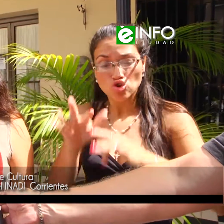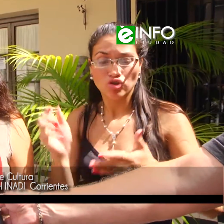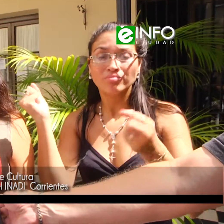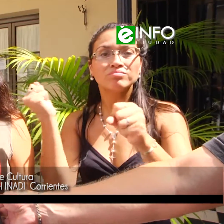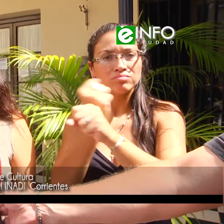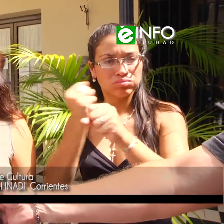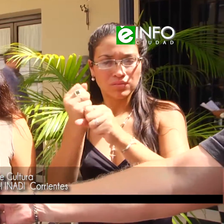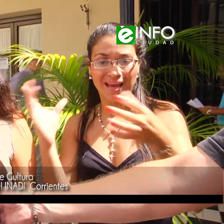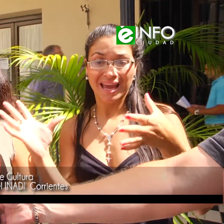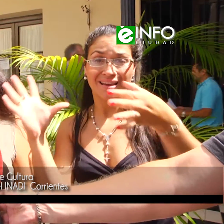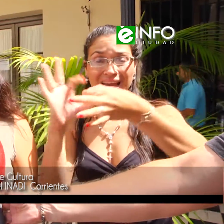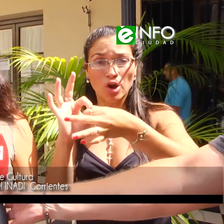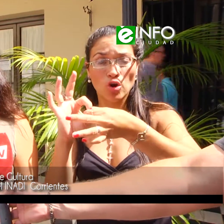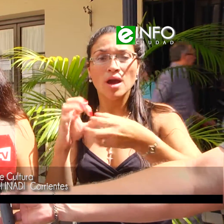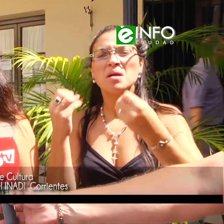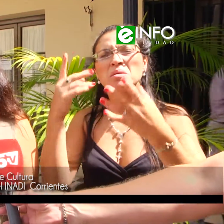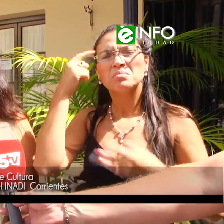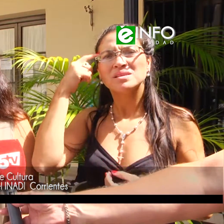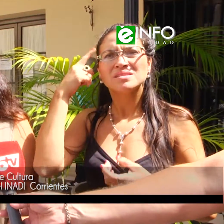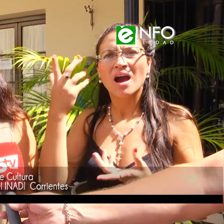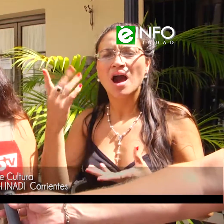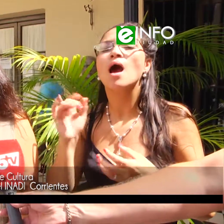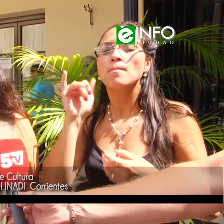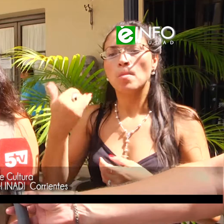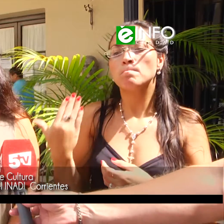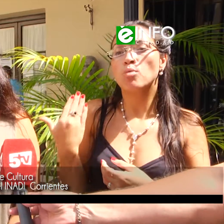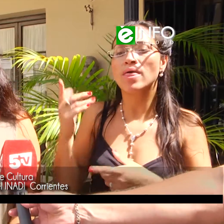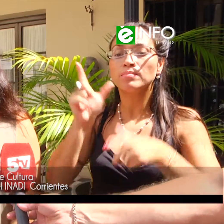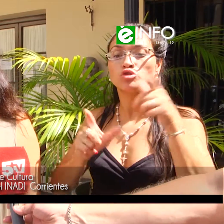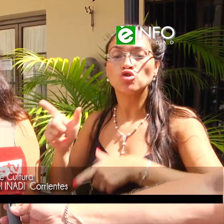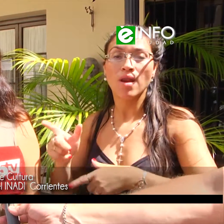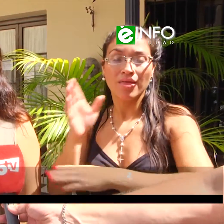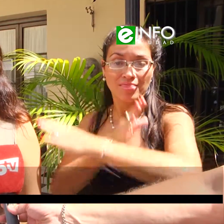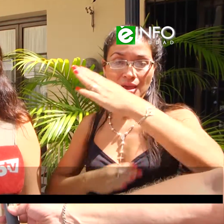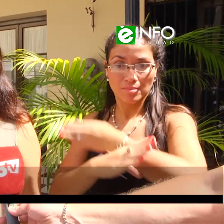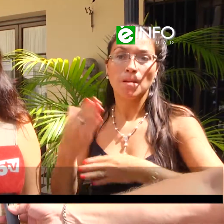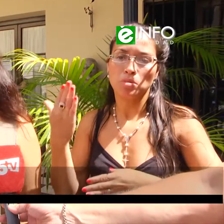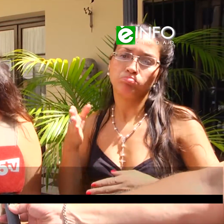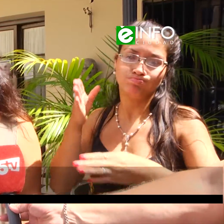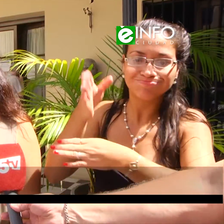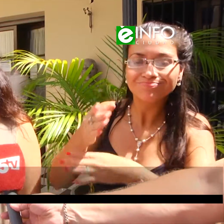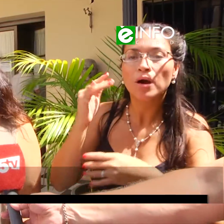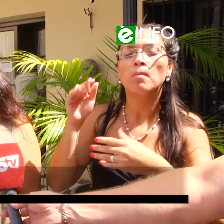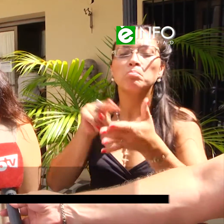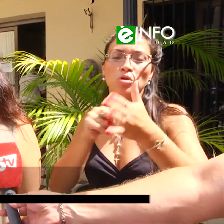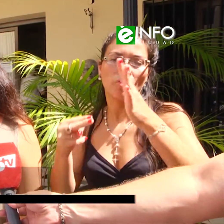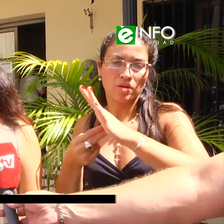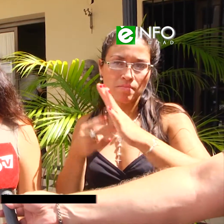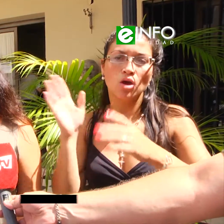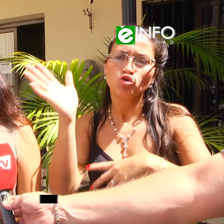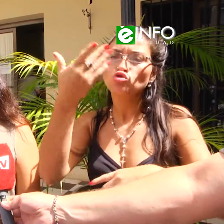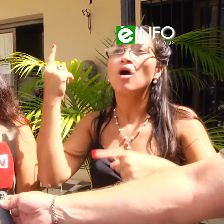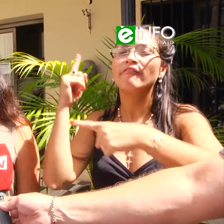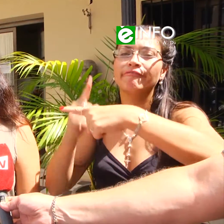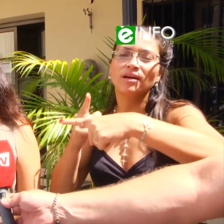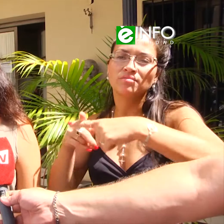se garantiza, se busca garantizar la accesibilidad a las personas con discapacidad. A todos los eventos públicos y